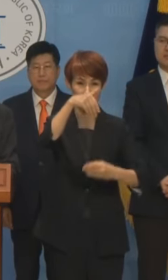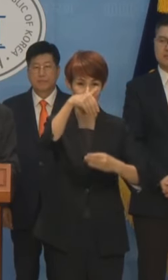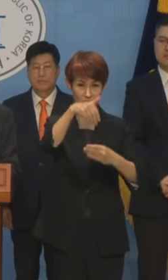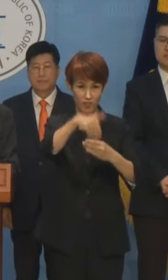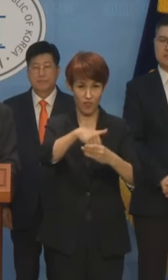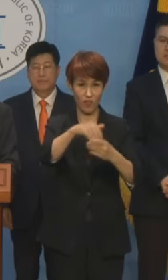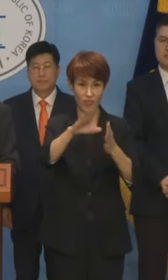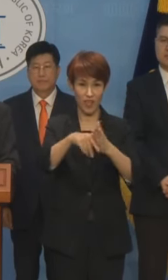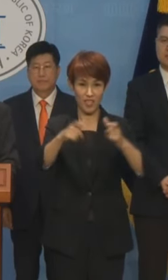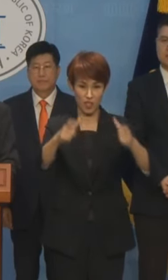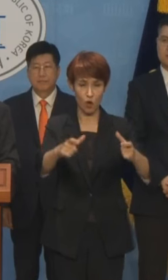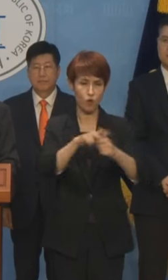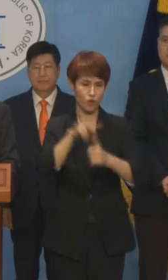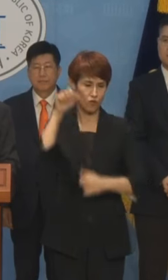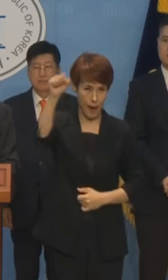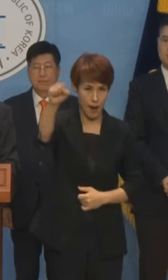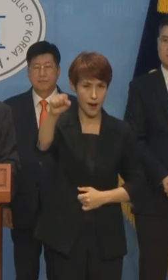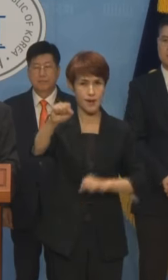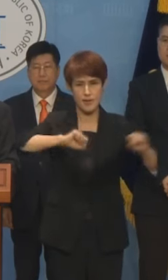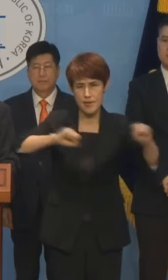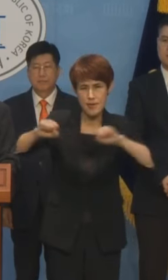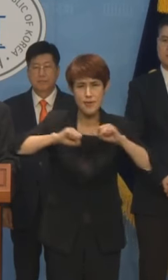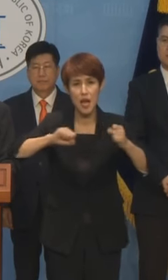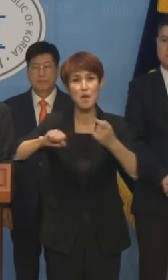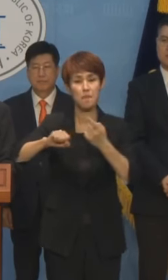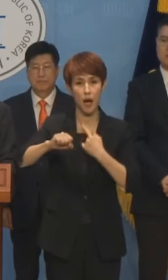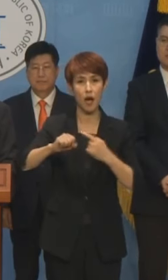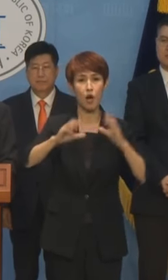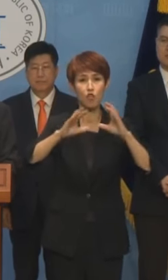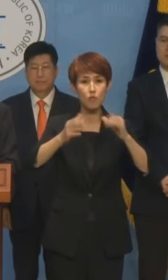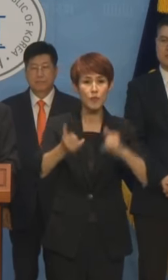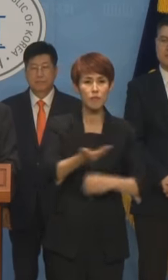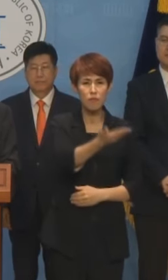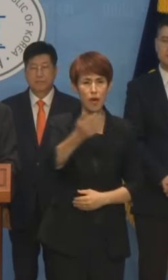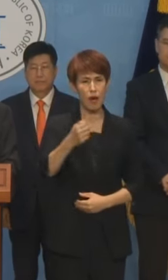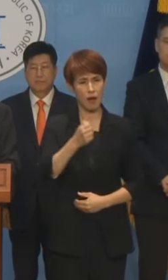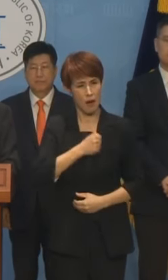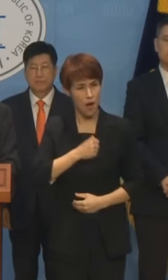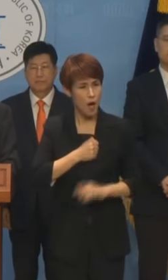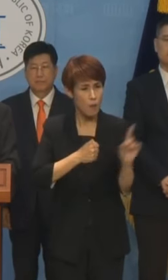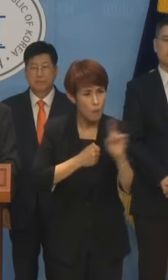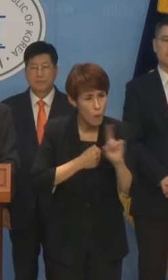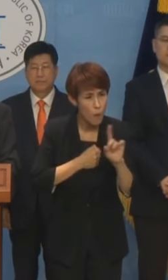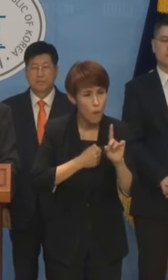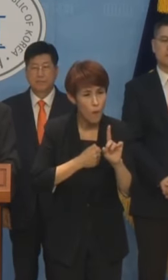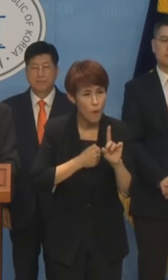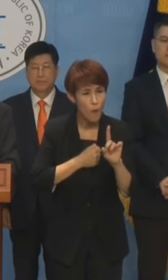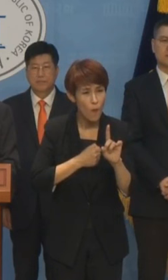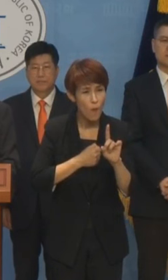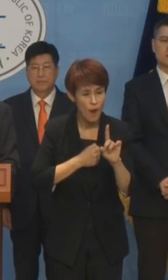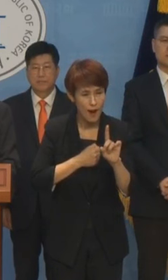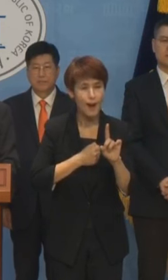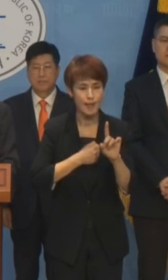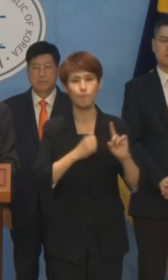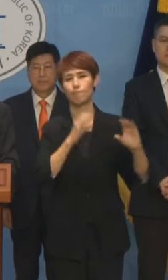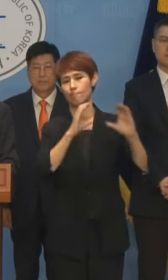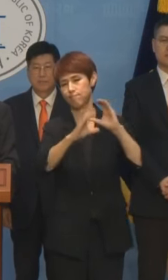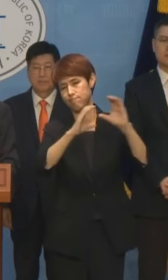하고 직접 뛰면서 국민들이 답답해하는 부분에 대해